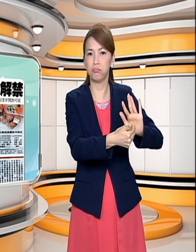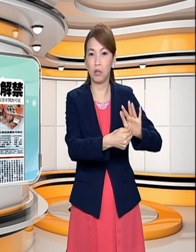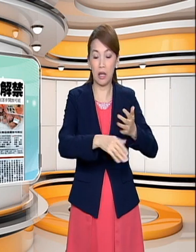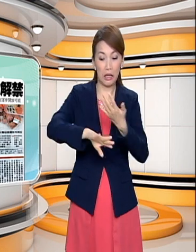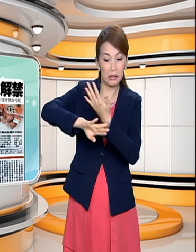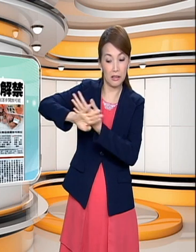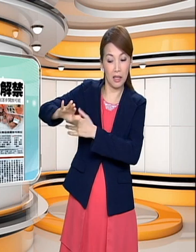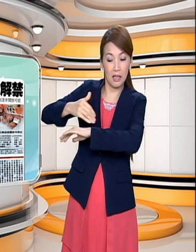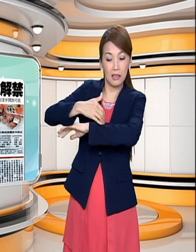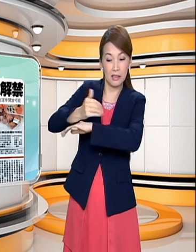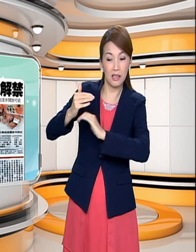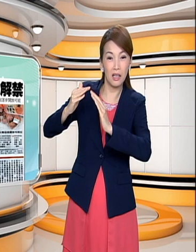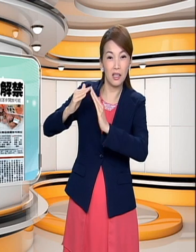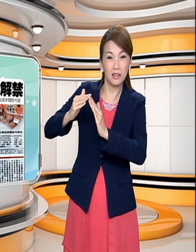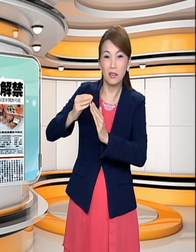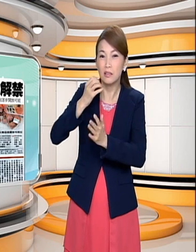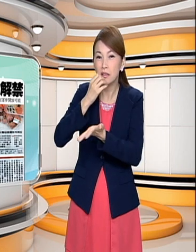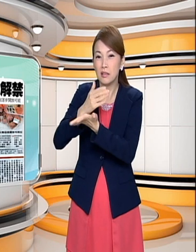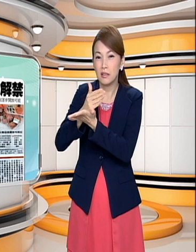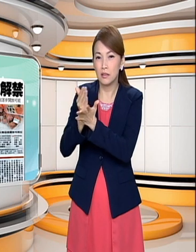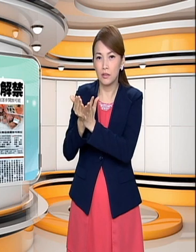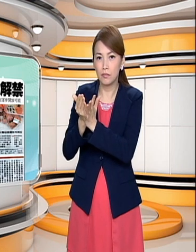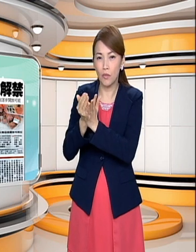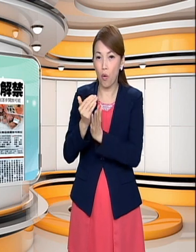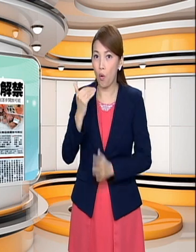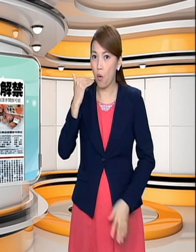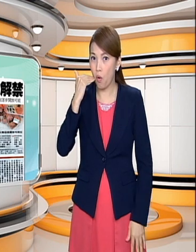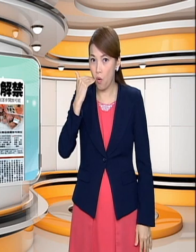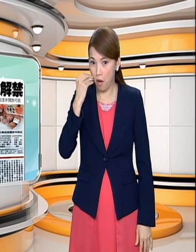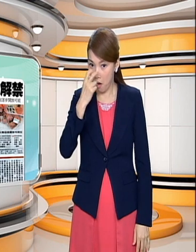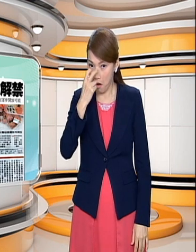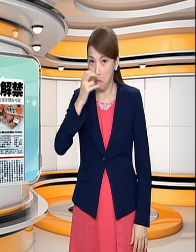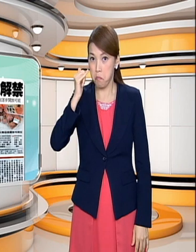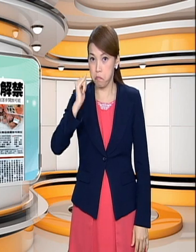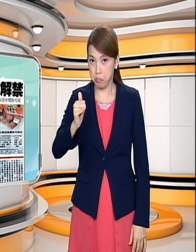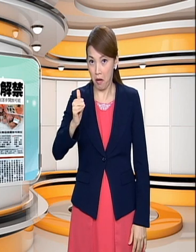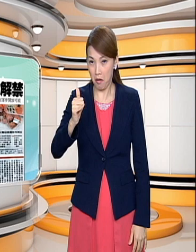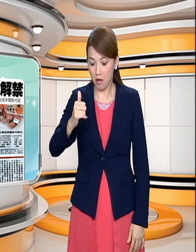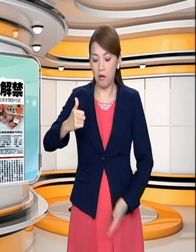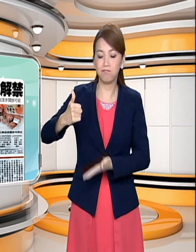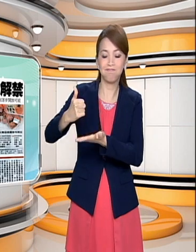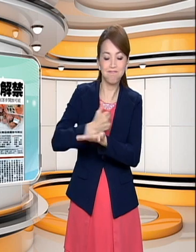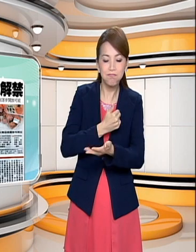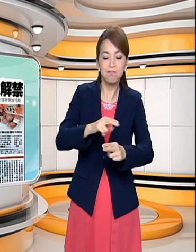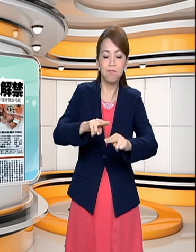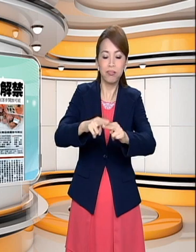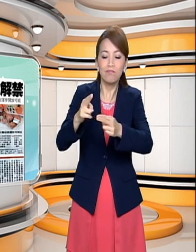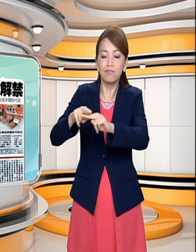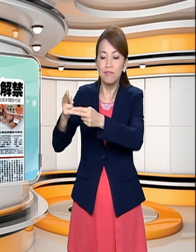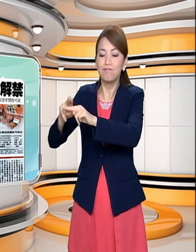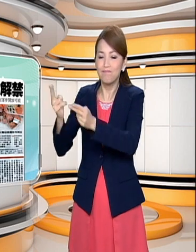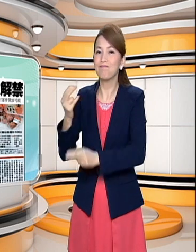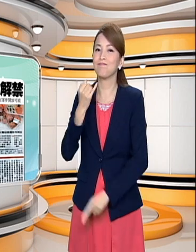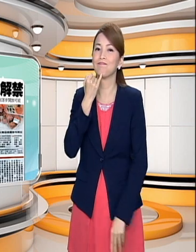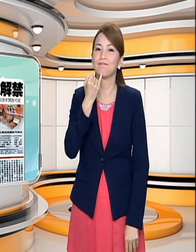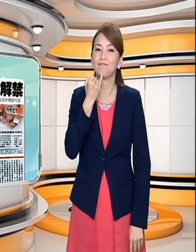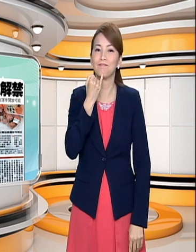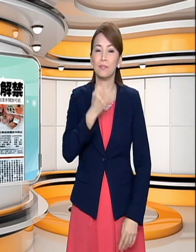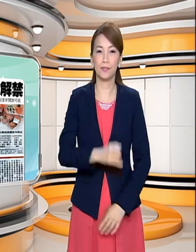认食品安全，有逐步开放的可能。了解完了三大报的头条之